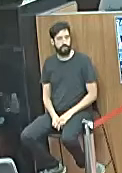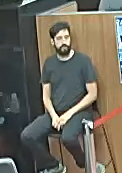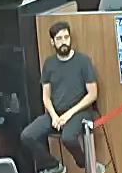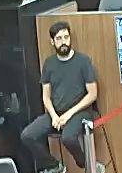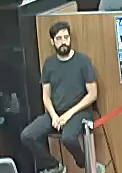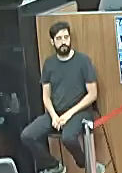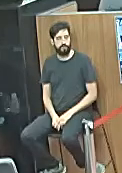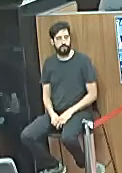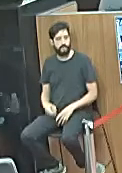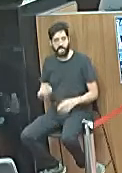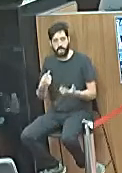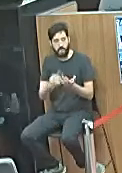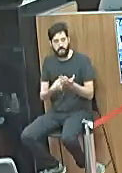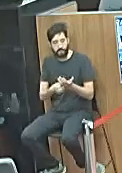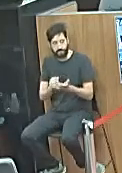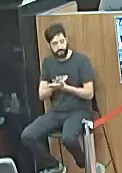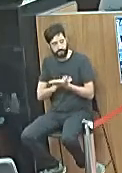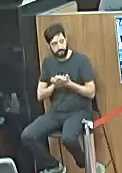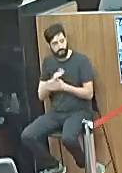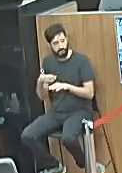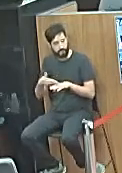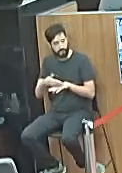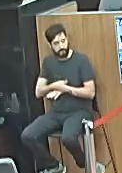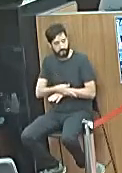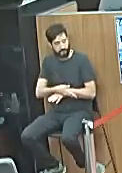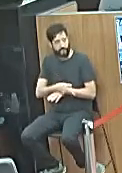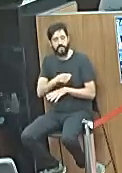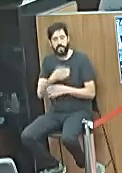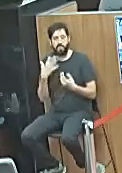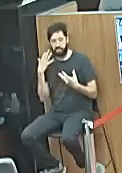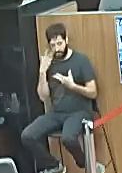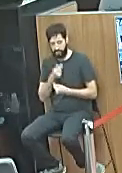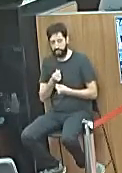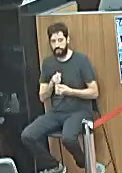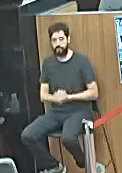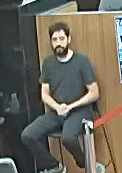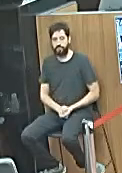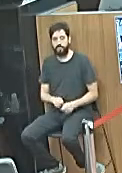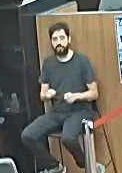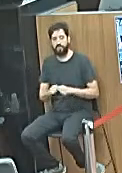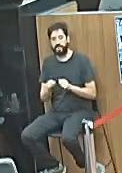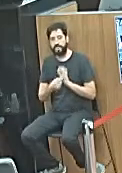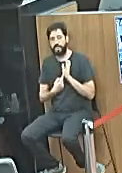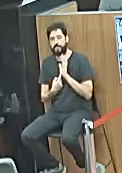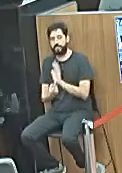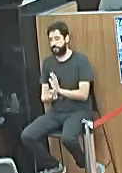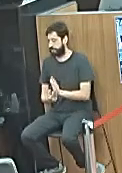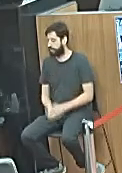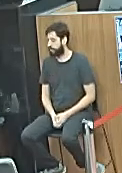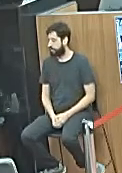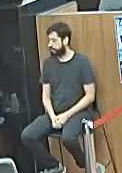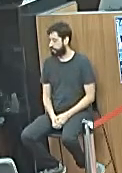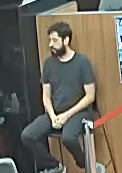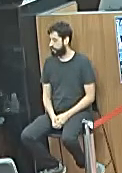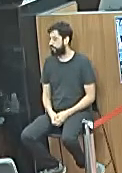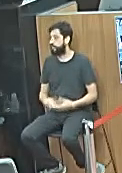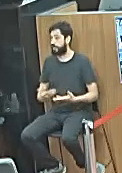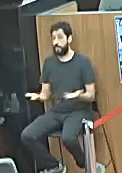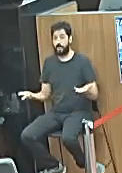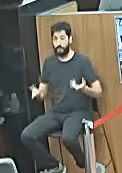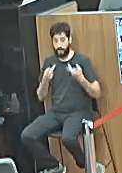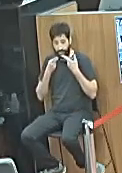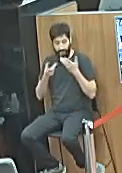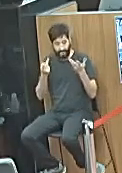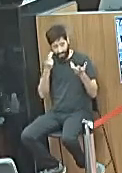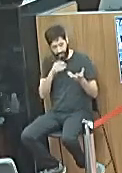sem combinar é isso é bonito é fazer a apresentação e agora na fala